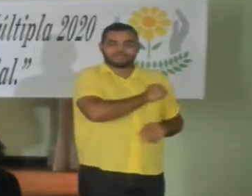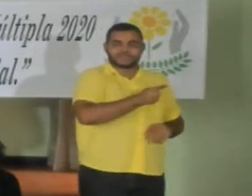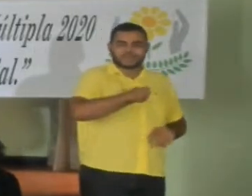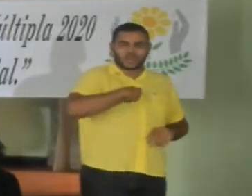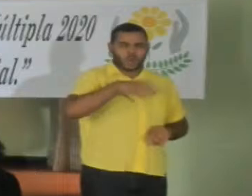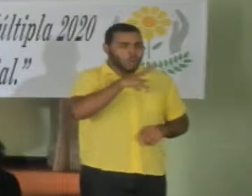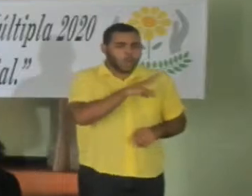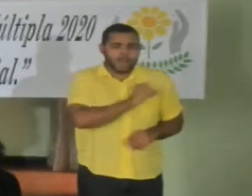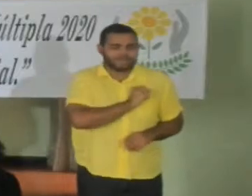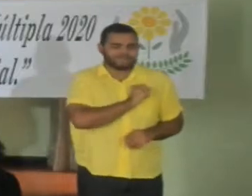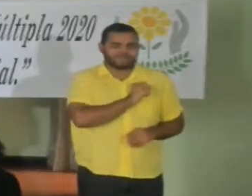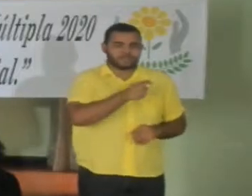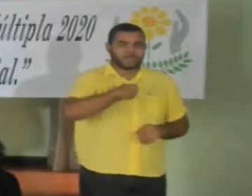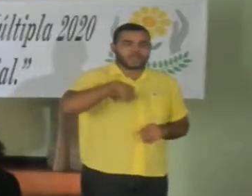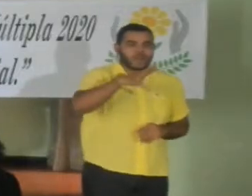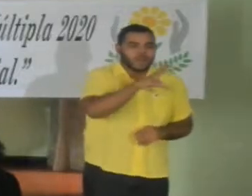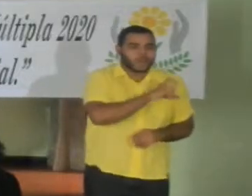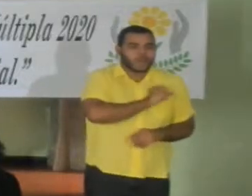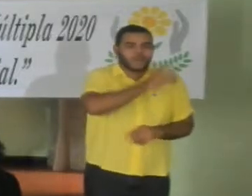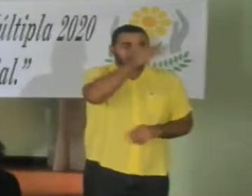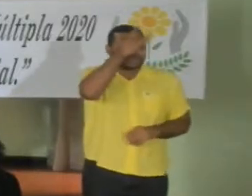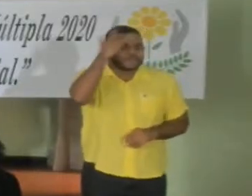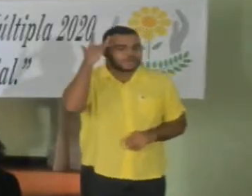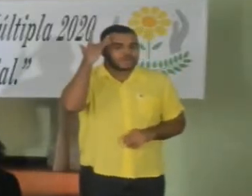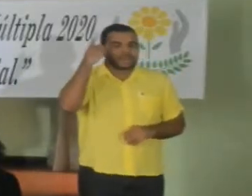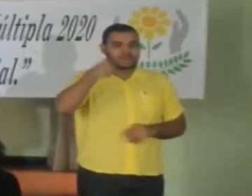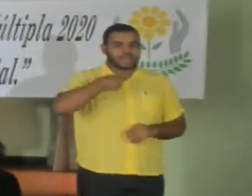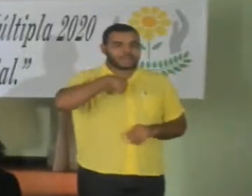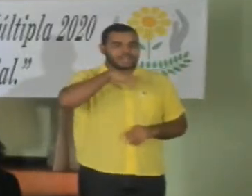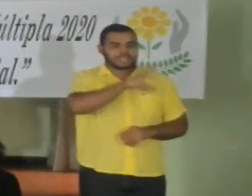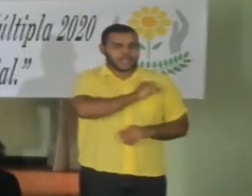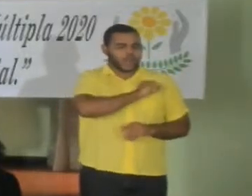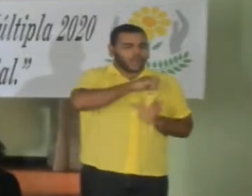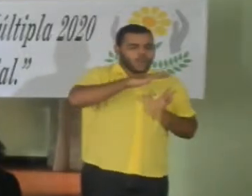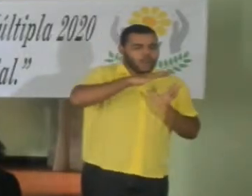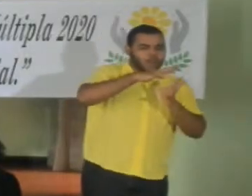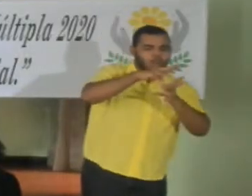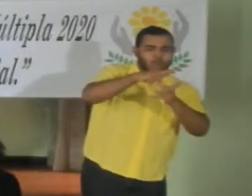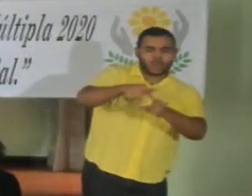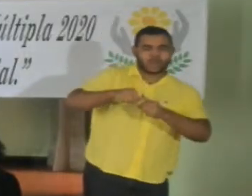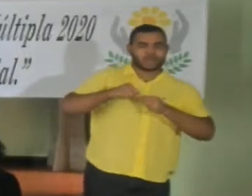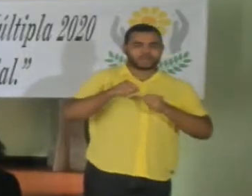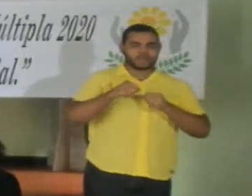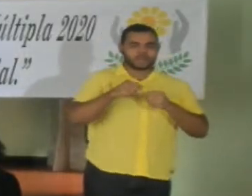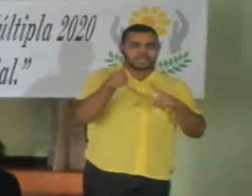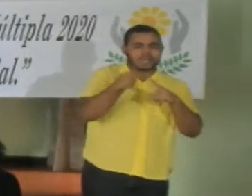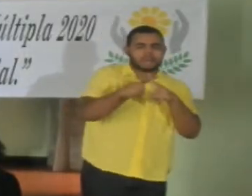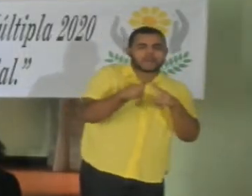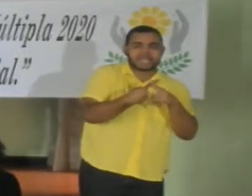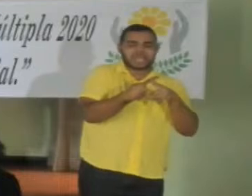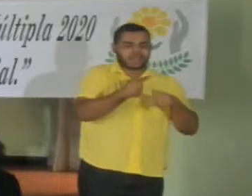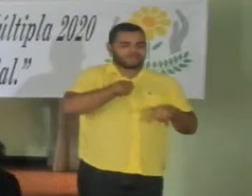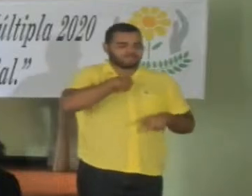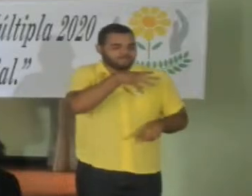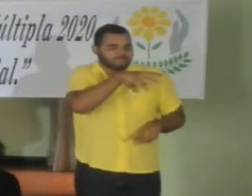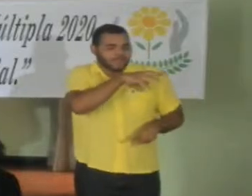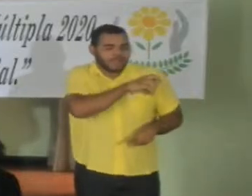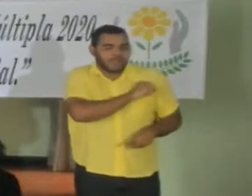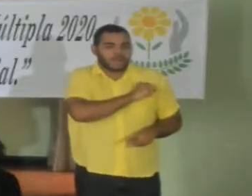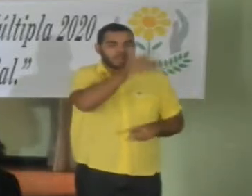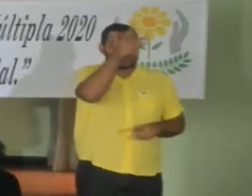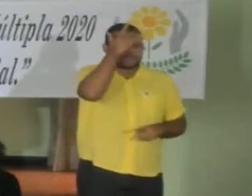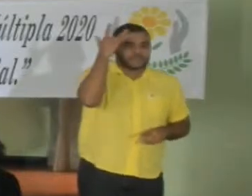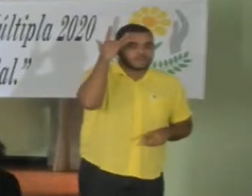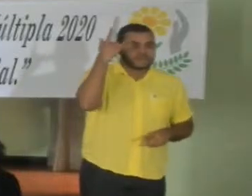Eu amo as pessoas, eu amo o mundo. E é porque eu amo as pessoas e eu